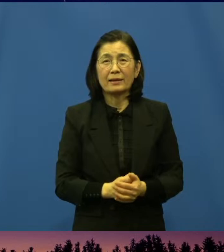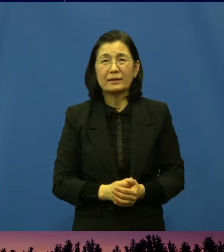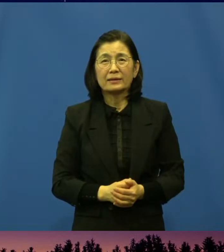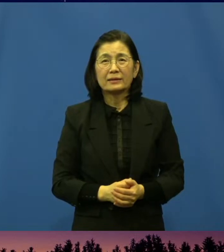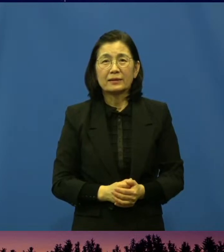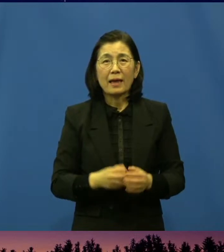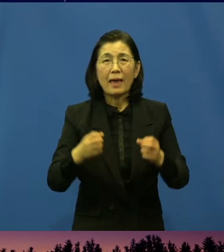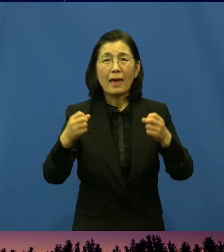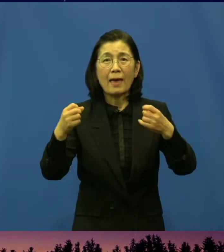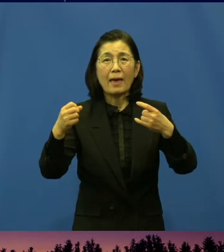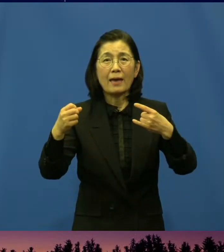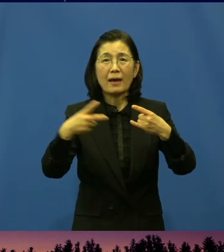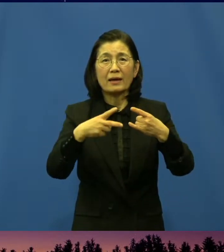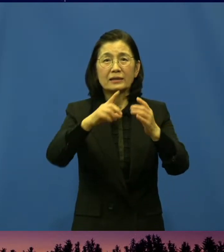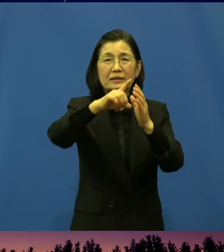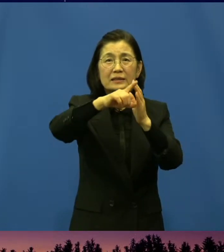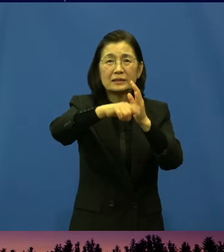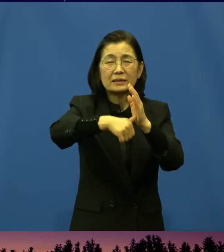얘기해요. 세월을 아끼라.